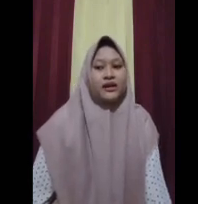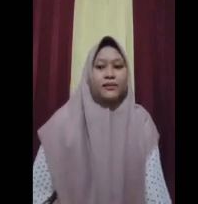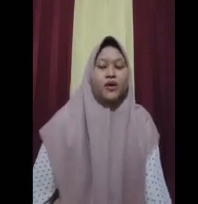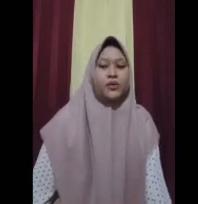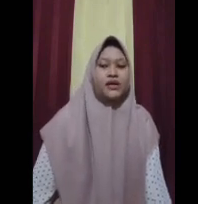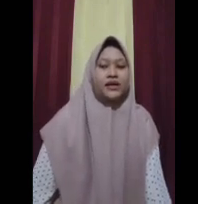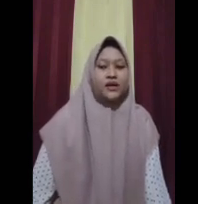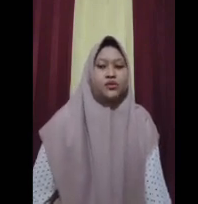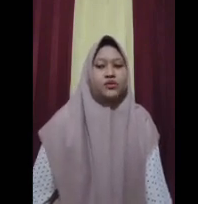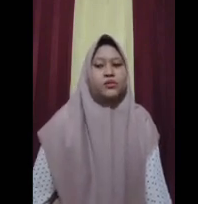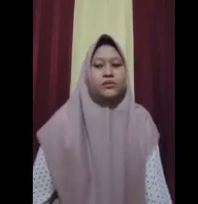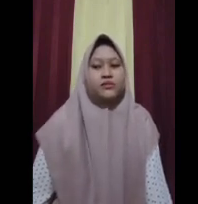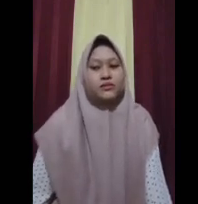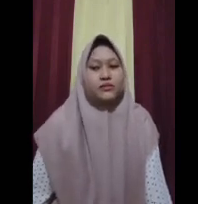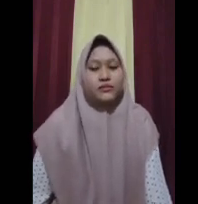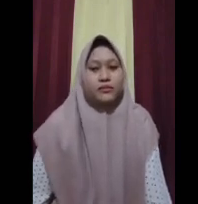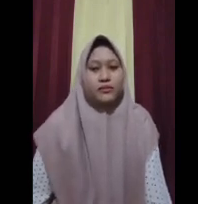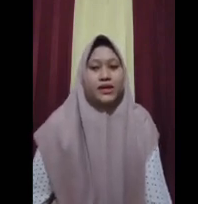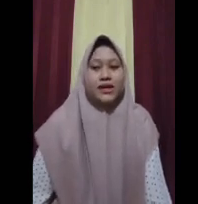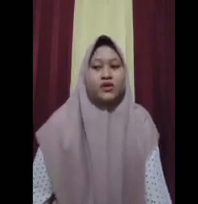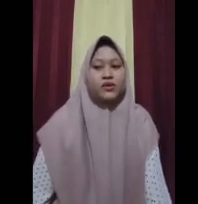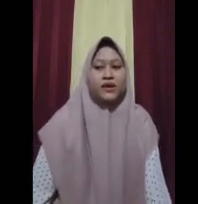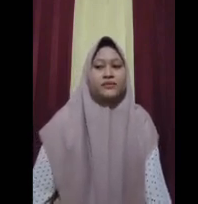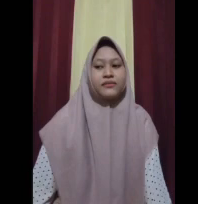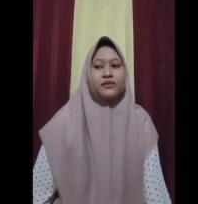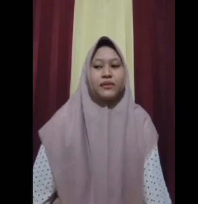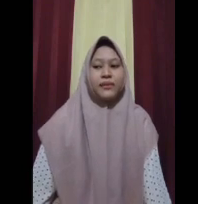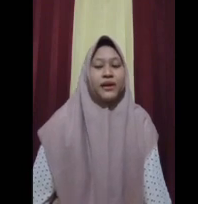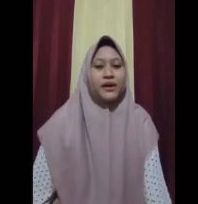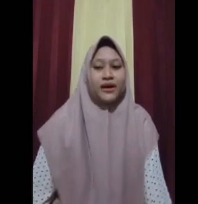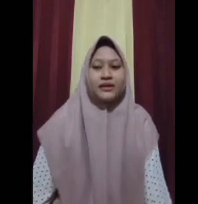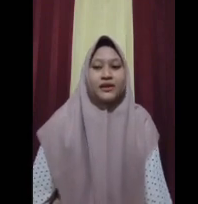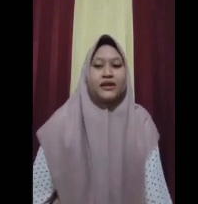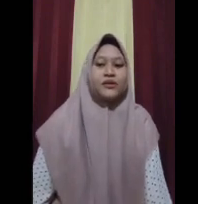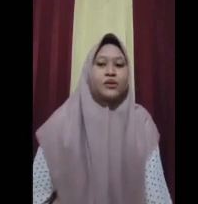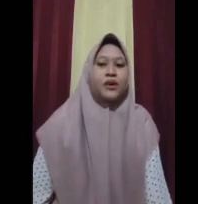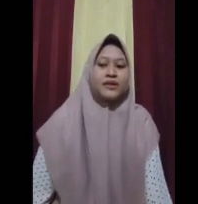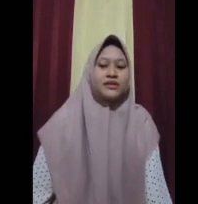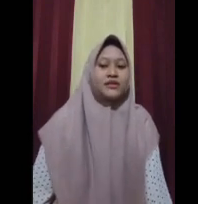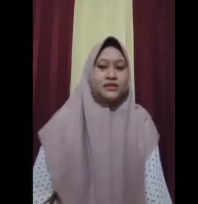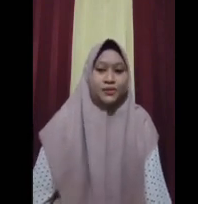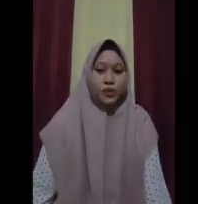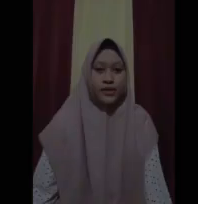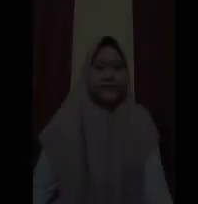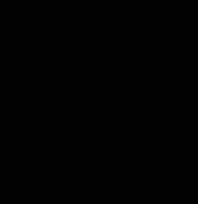2 menit maupun hening untuk mengenang korban penembakan.